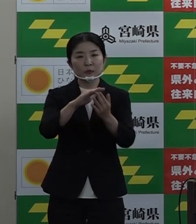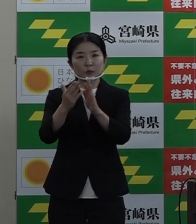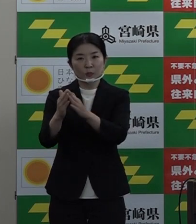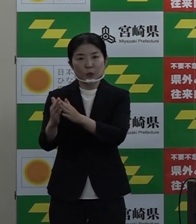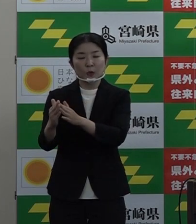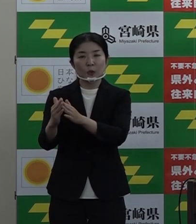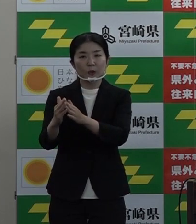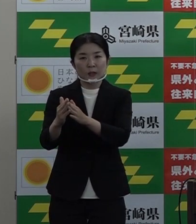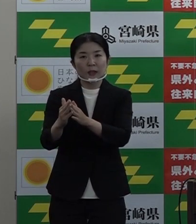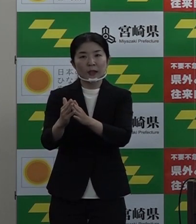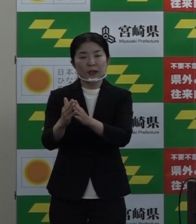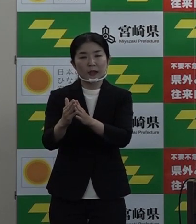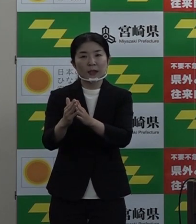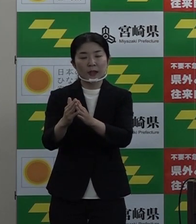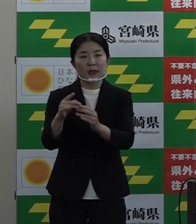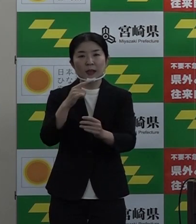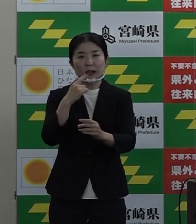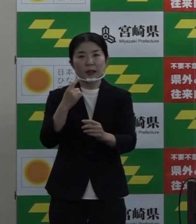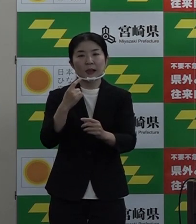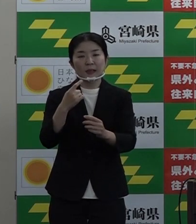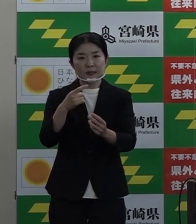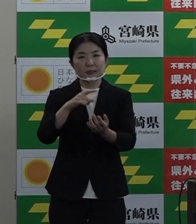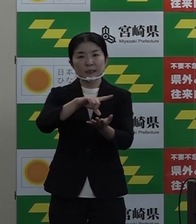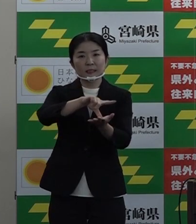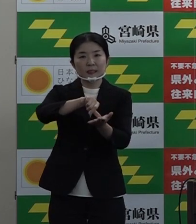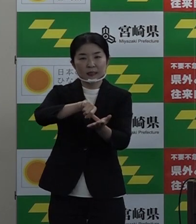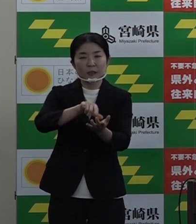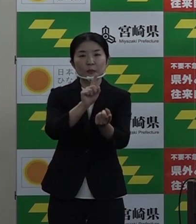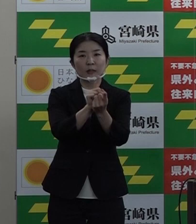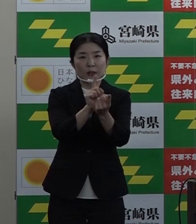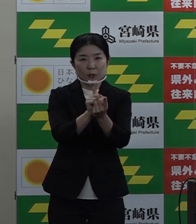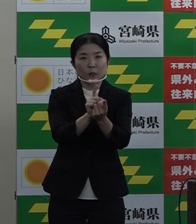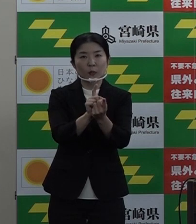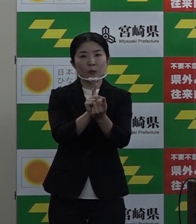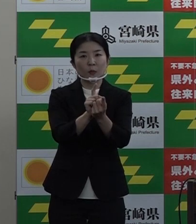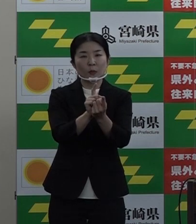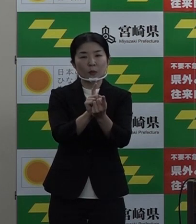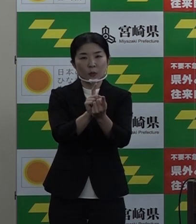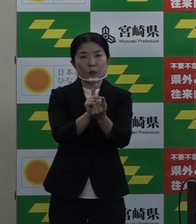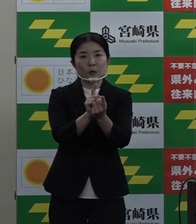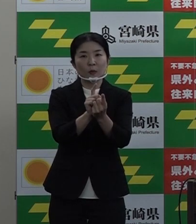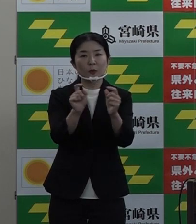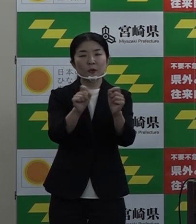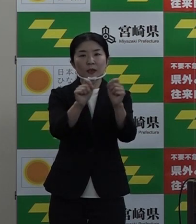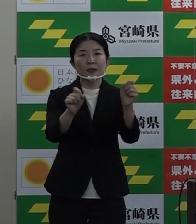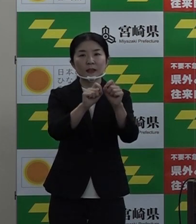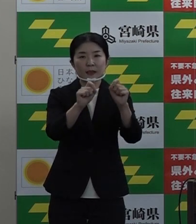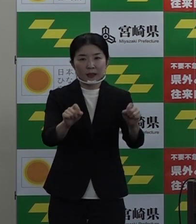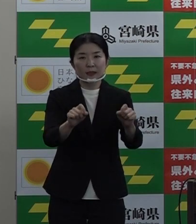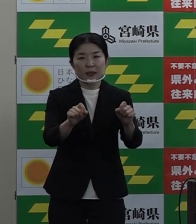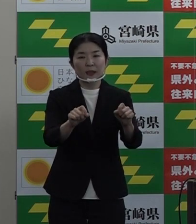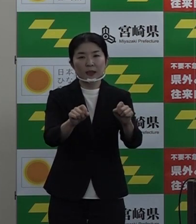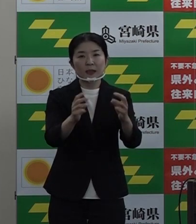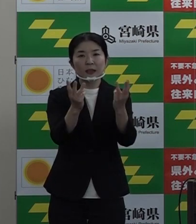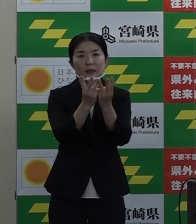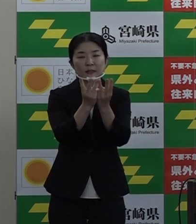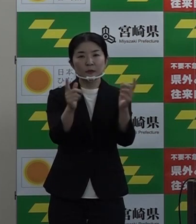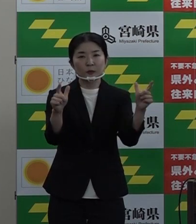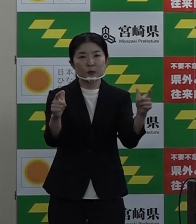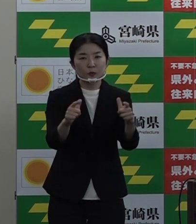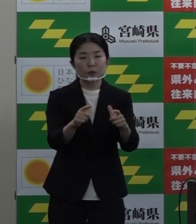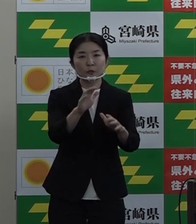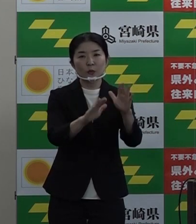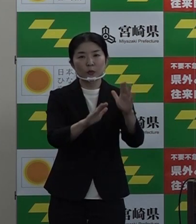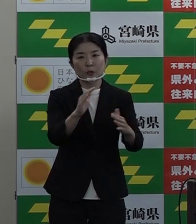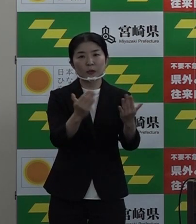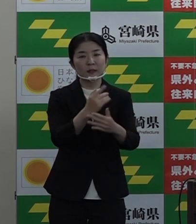ですね、これはやはり赤圏域での対策というのがそういう手応えといいますか、状況につながっているものと考